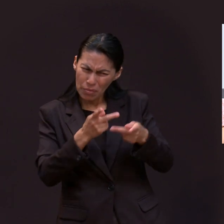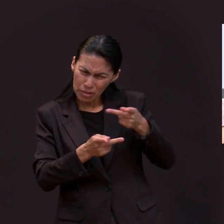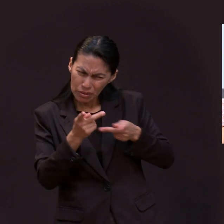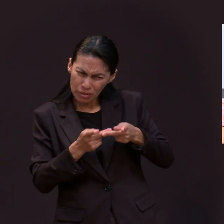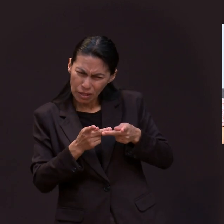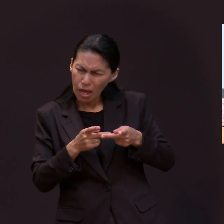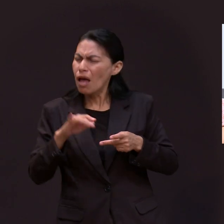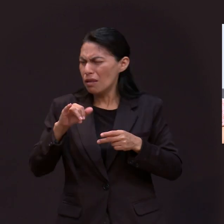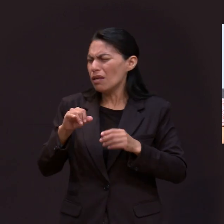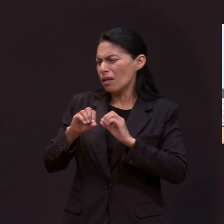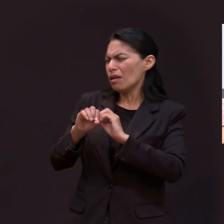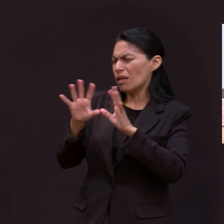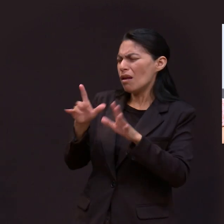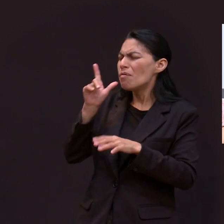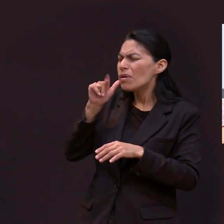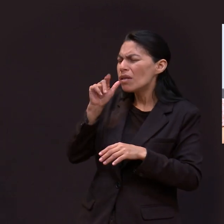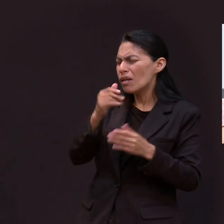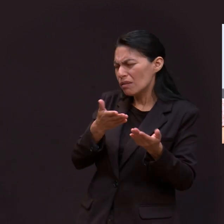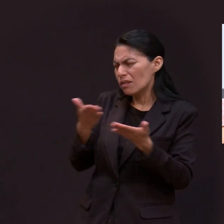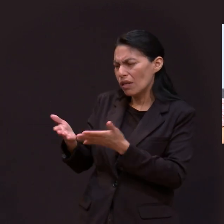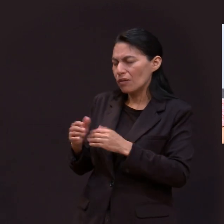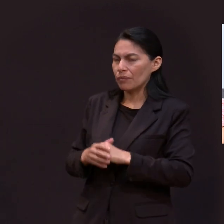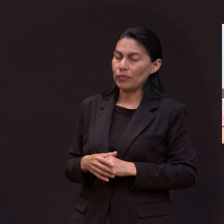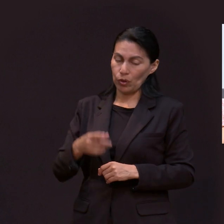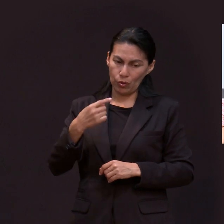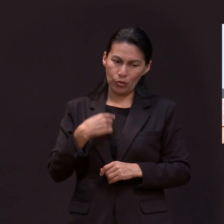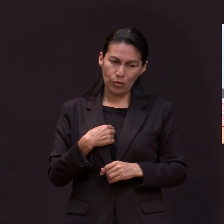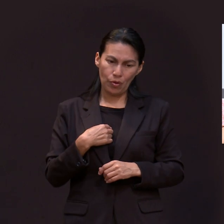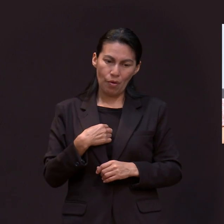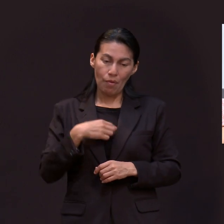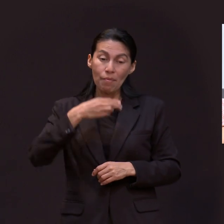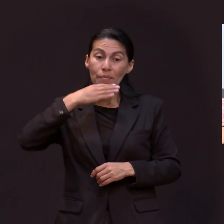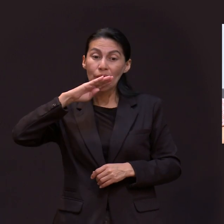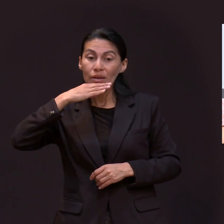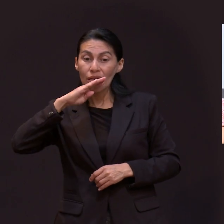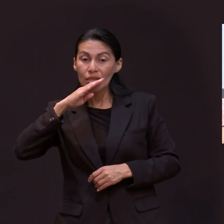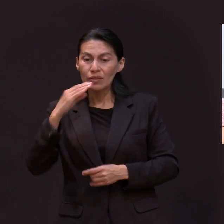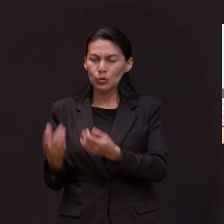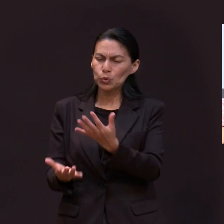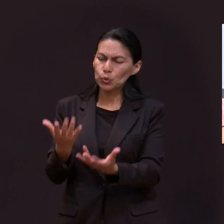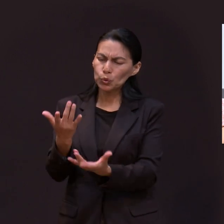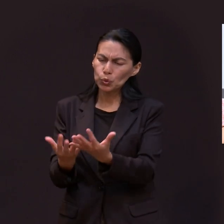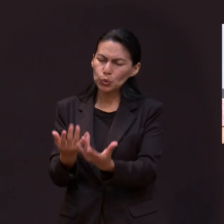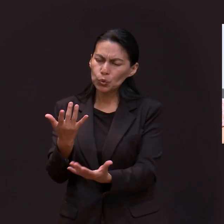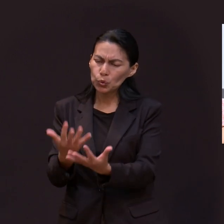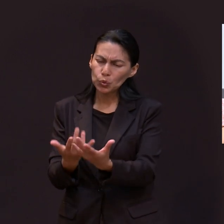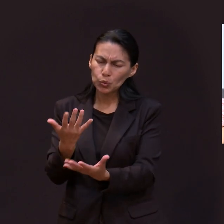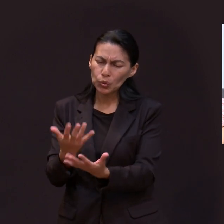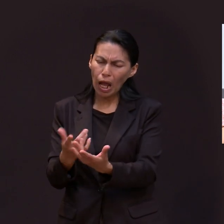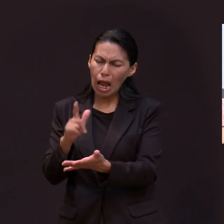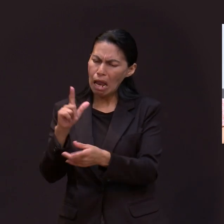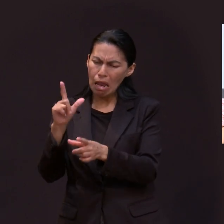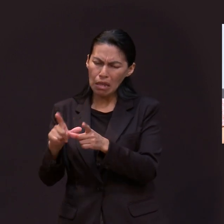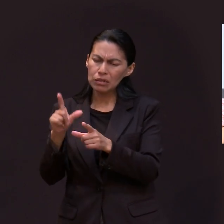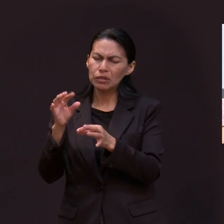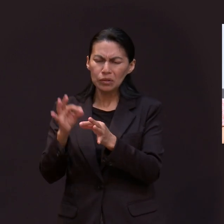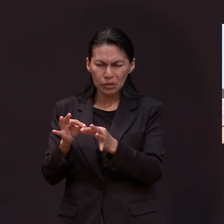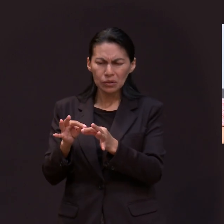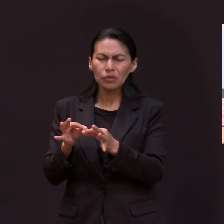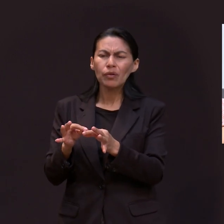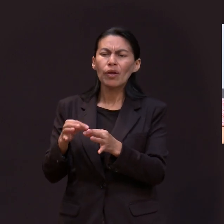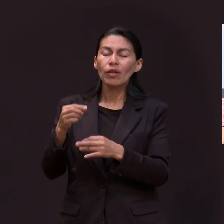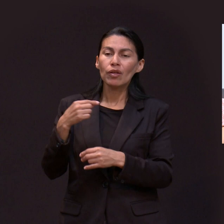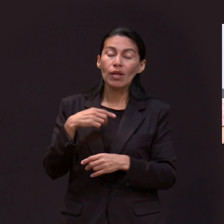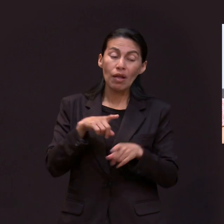yo te lo traigo mañana y me lo muestro yo fui a comprar mi maíz y cosi mi maíz y cuando llegó al hermano en la mañana a trabajar